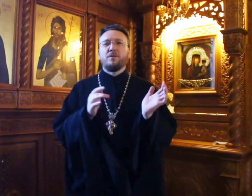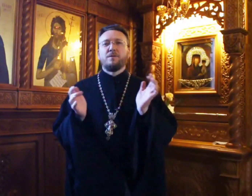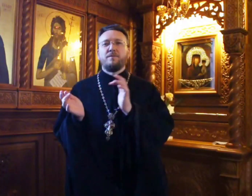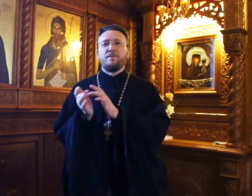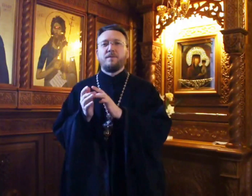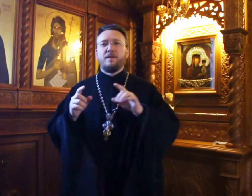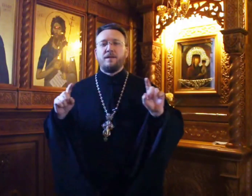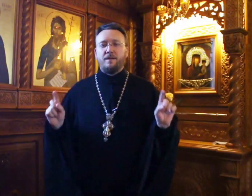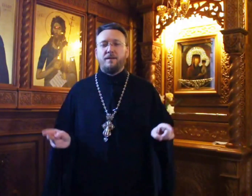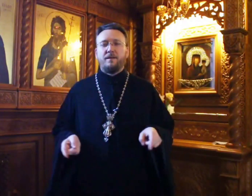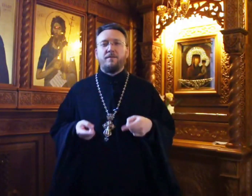Христос воскресе!